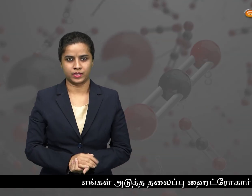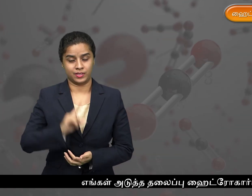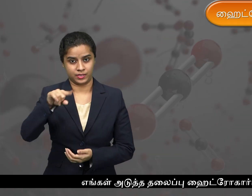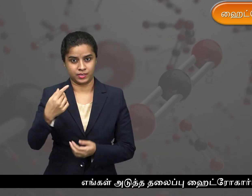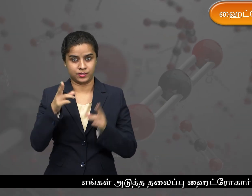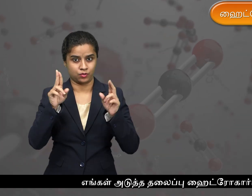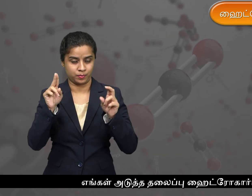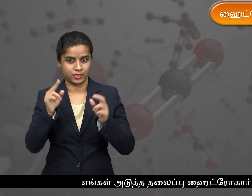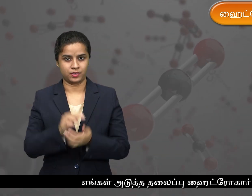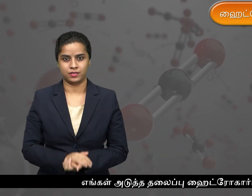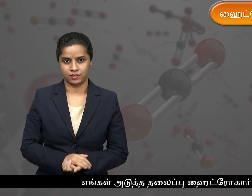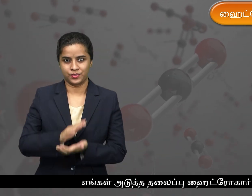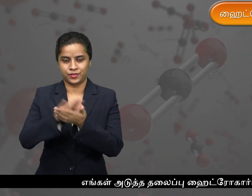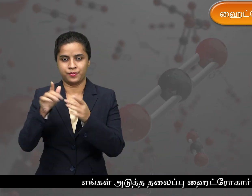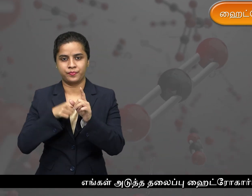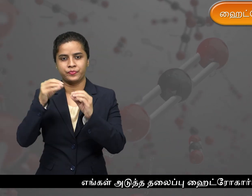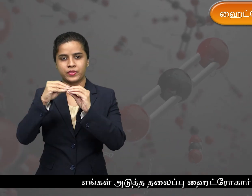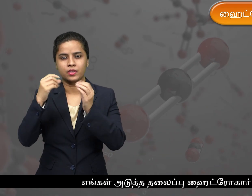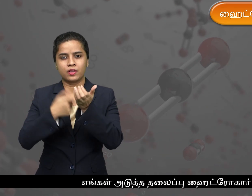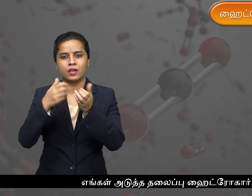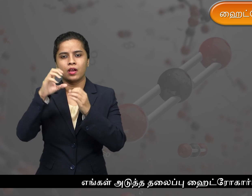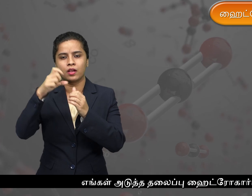நம் அடுத்த தலைப்பு ஹைட்ரோகார்பன்.